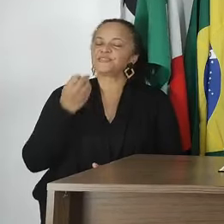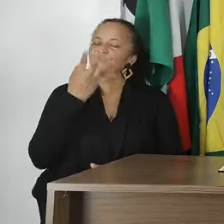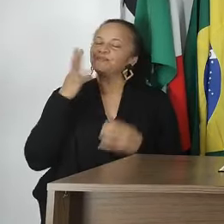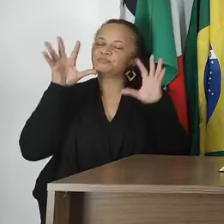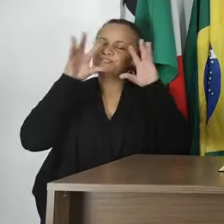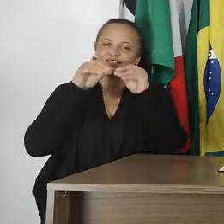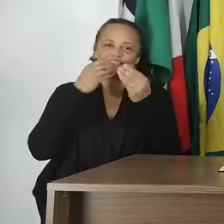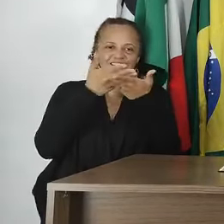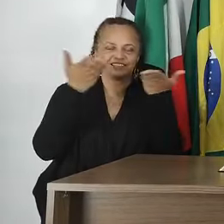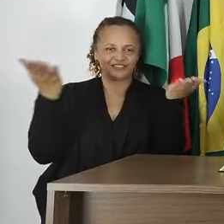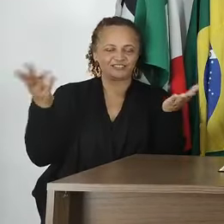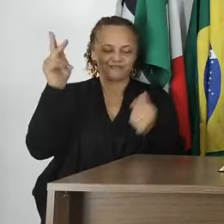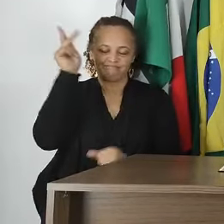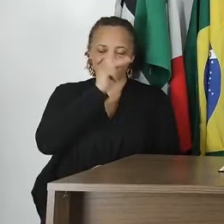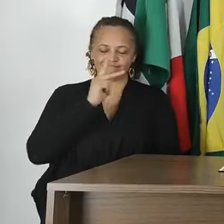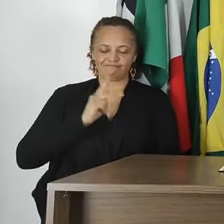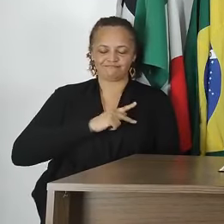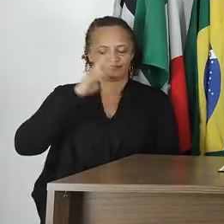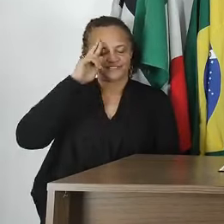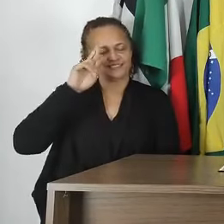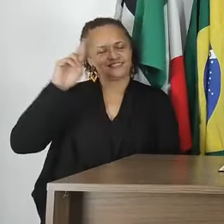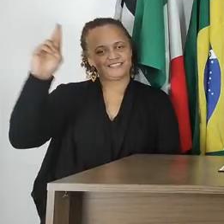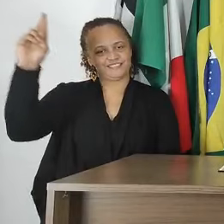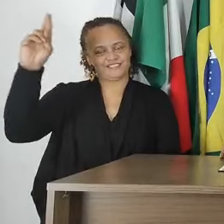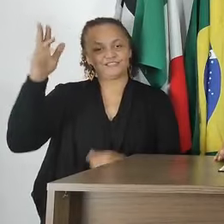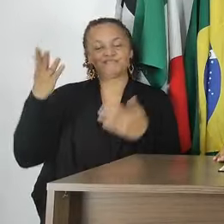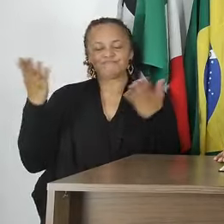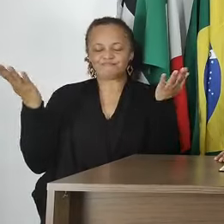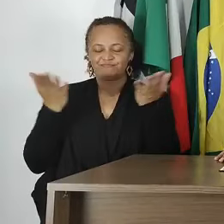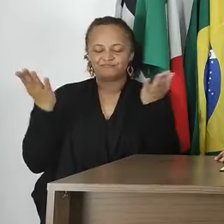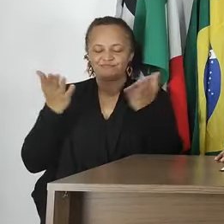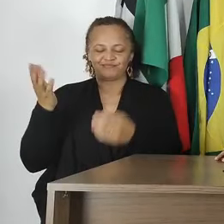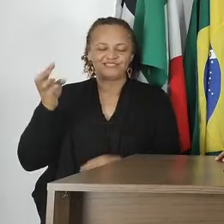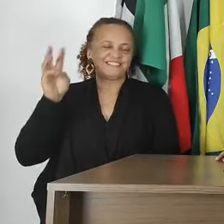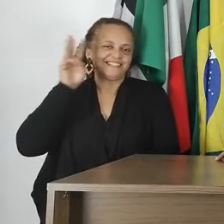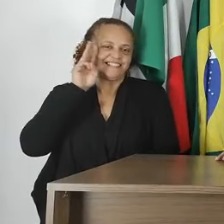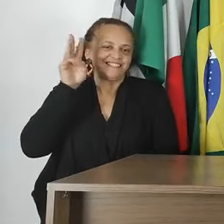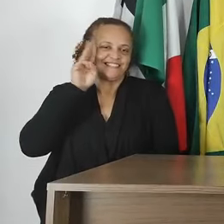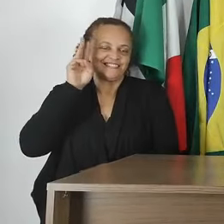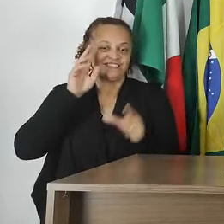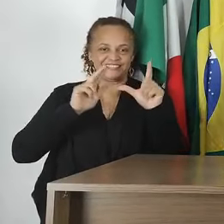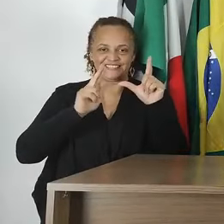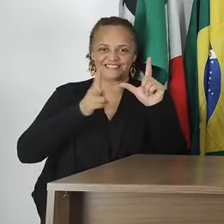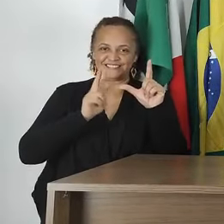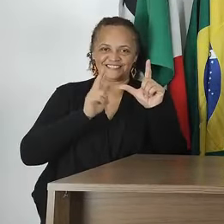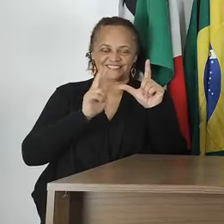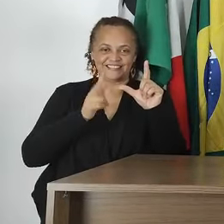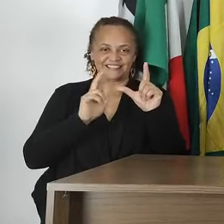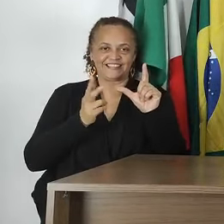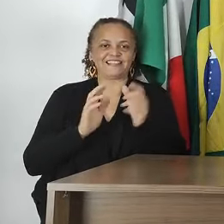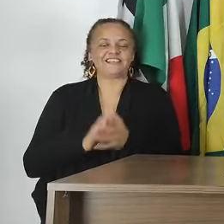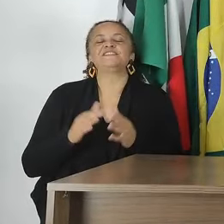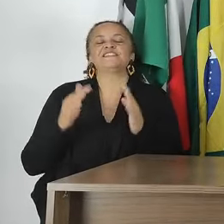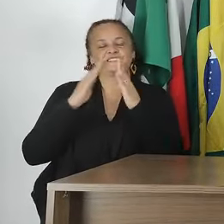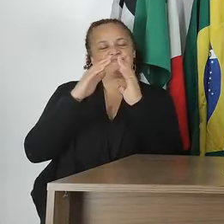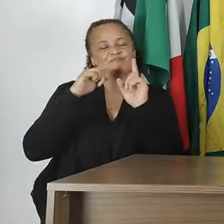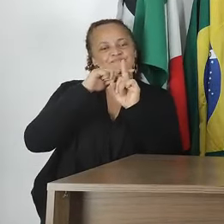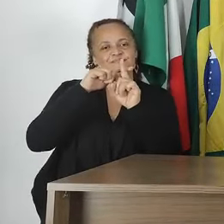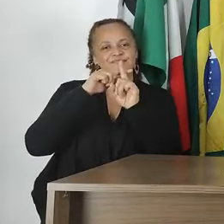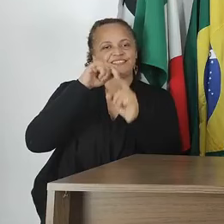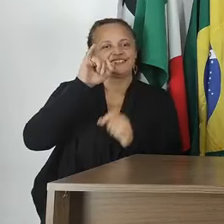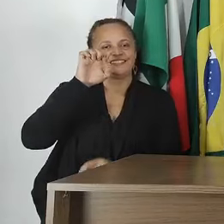Boa noite a todos, a paz do Senhor. Estamos aqui em mais uma terça-feira, com a live da nossa igreja, Igreja Evangélica Ana